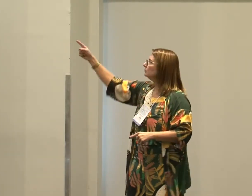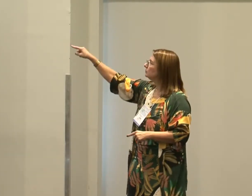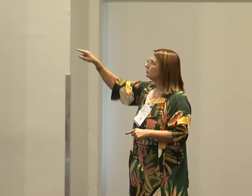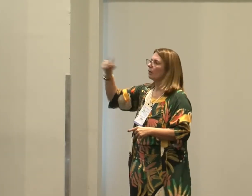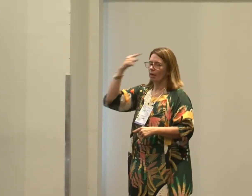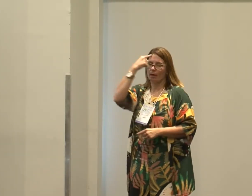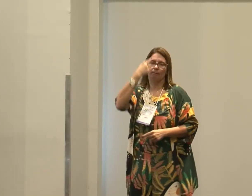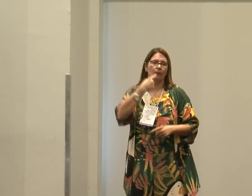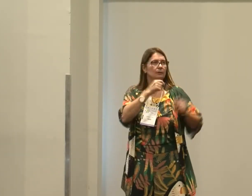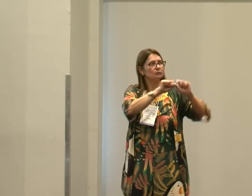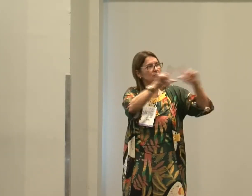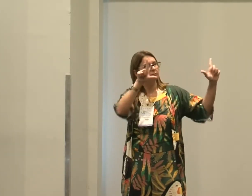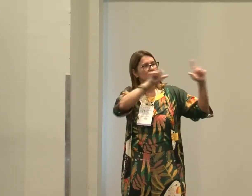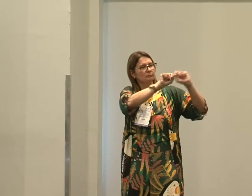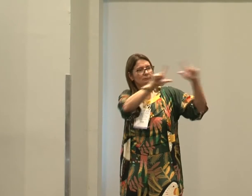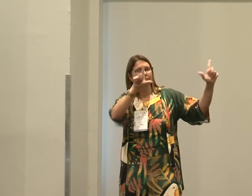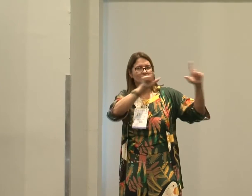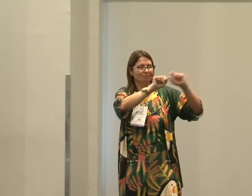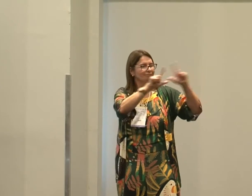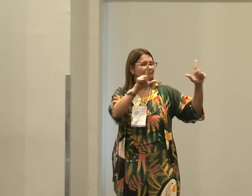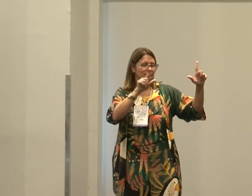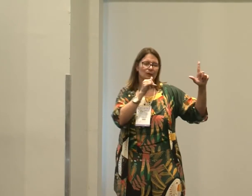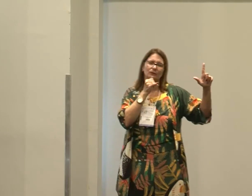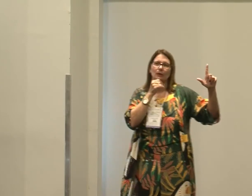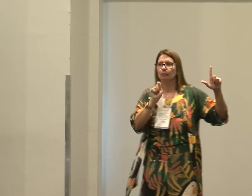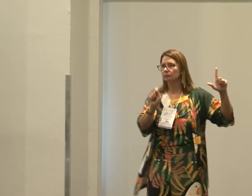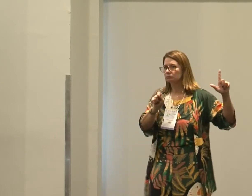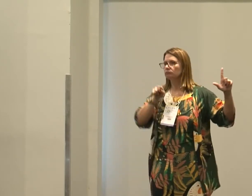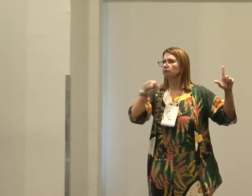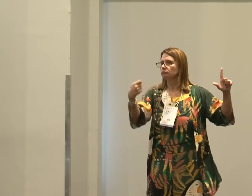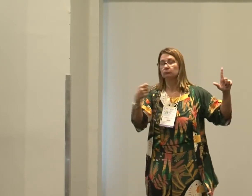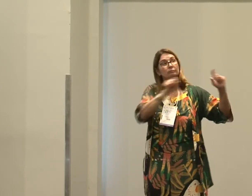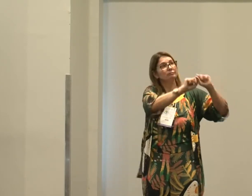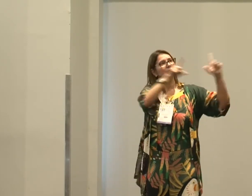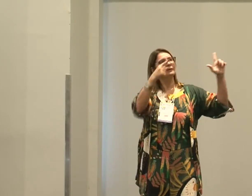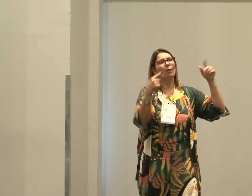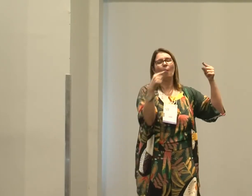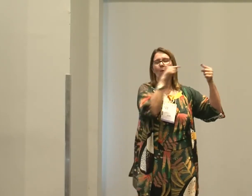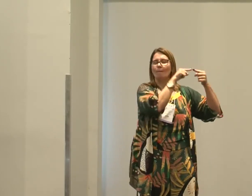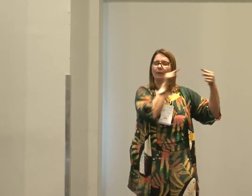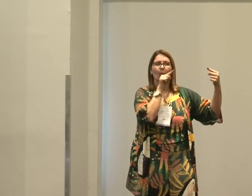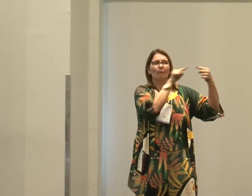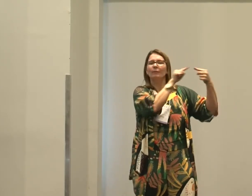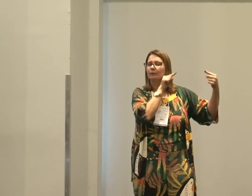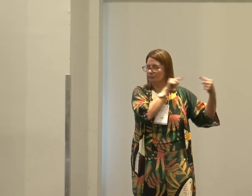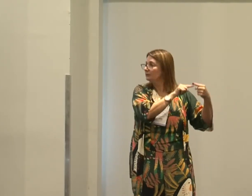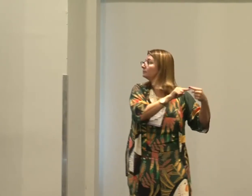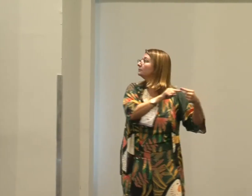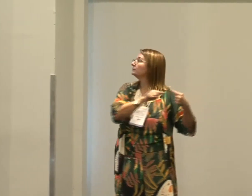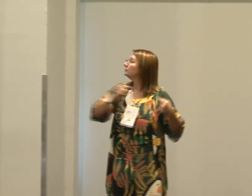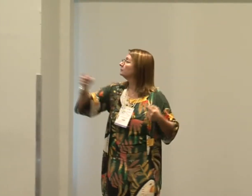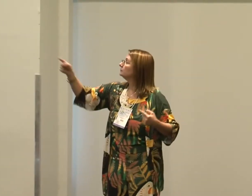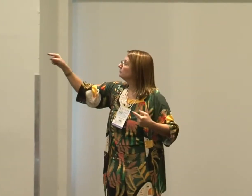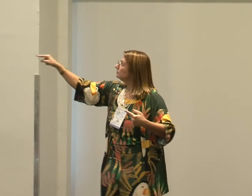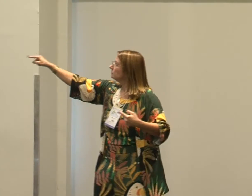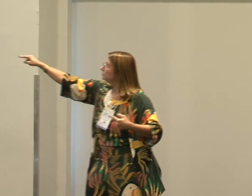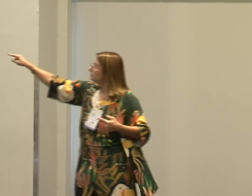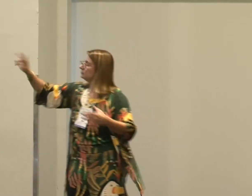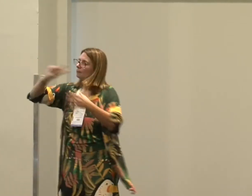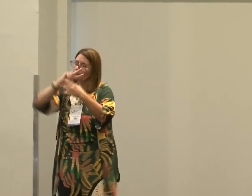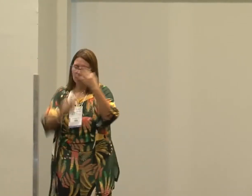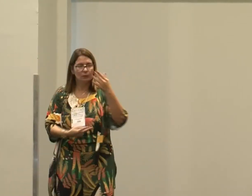falar sobre sinal e sobre alfabeto manual, e também com imagem e um vídeo. Uma imagem é importante.